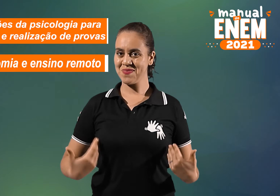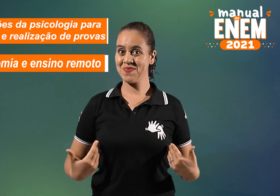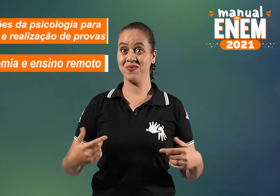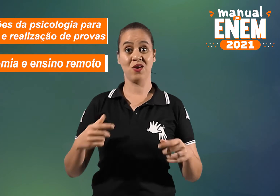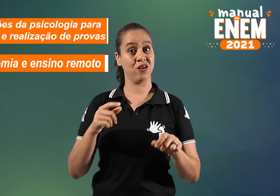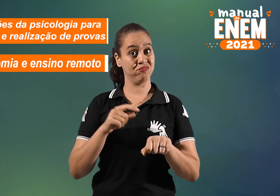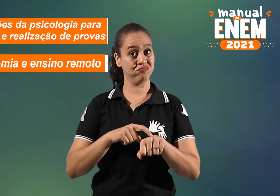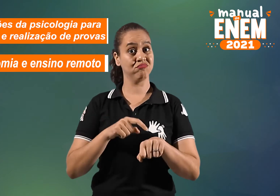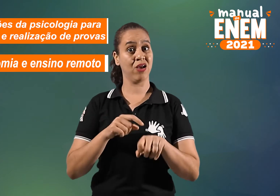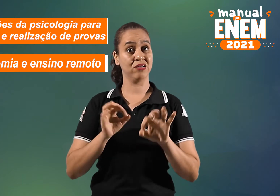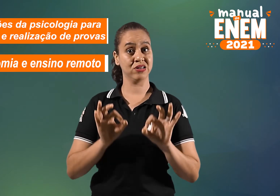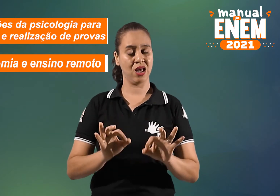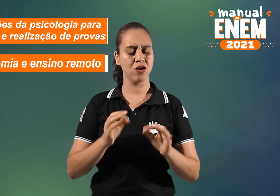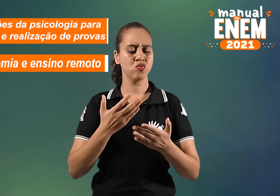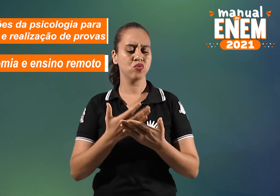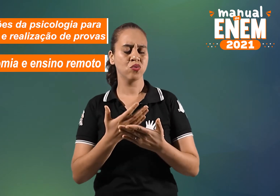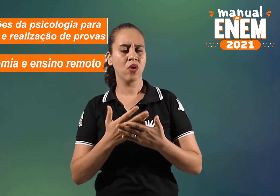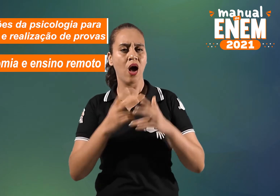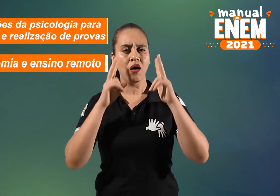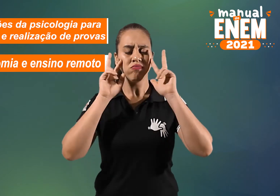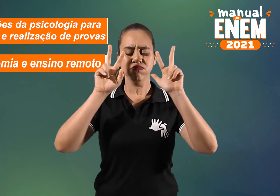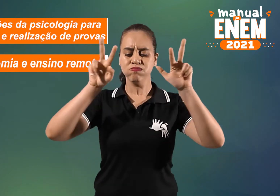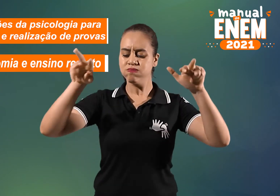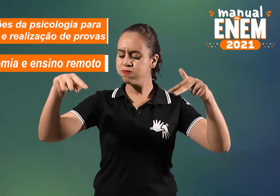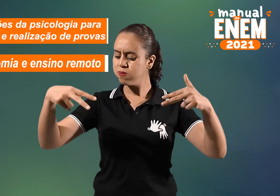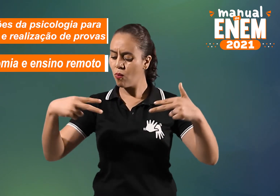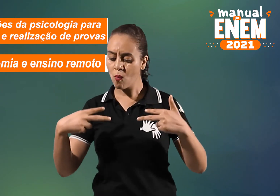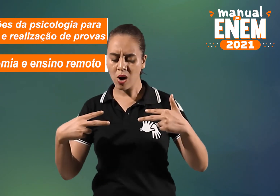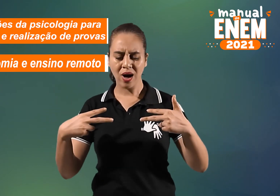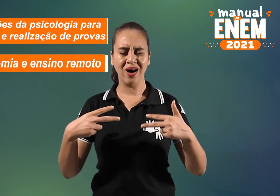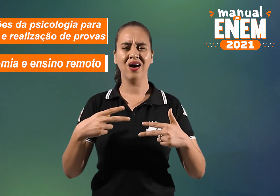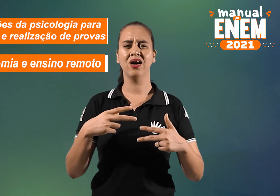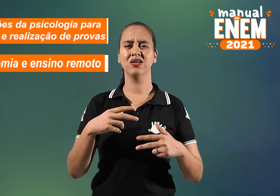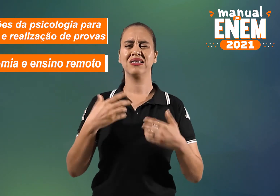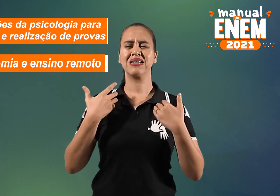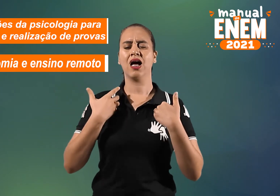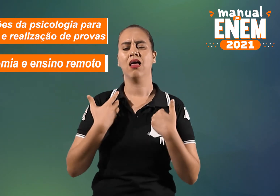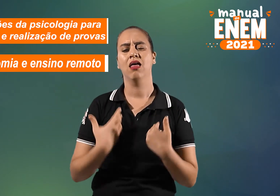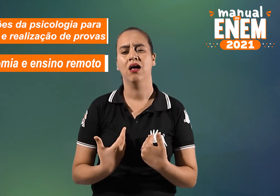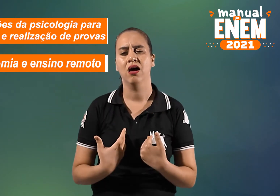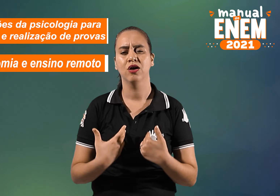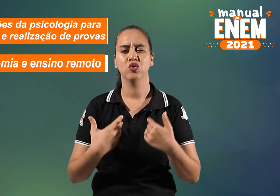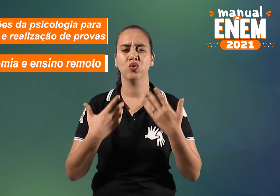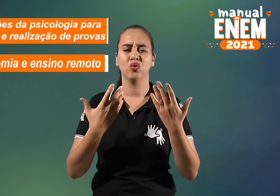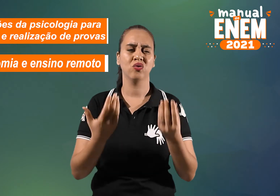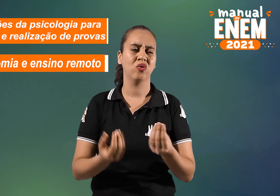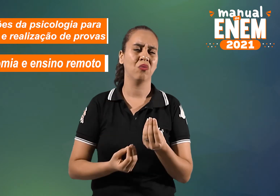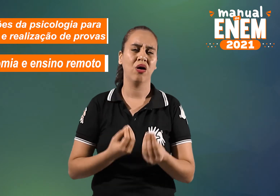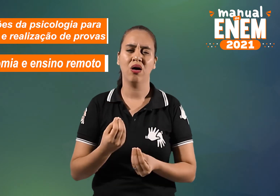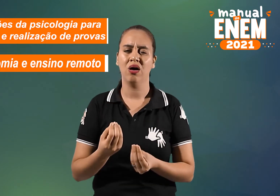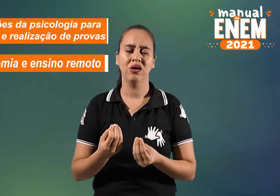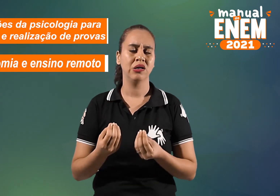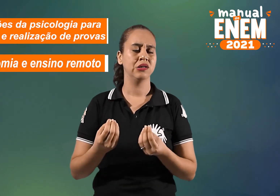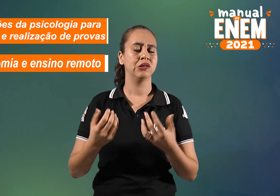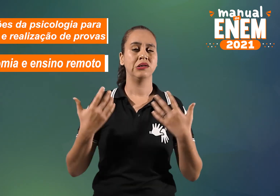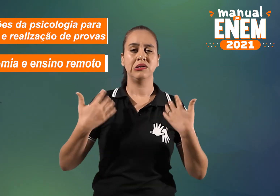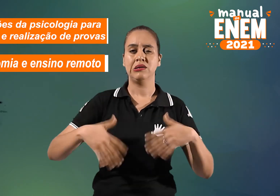postura também quando está estudando ou assistindo aula. Observe quando o seu corpo pedir para dar uma pausa. Perceba que as circunstâncias que você se